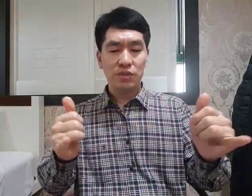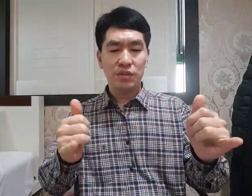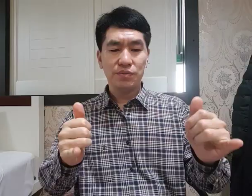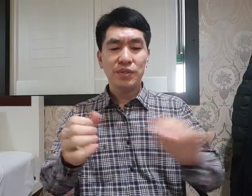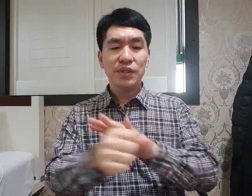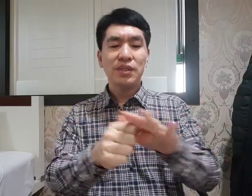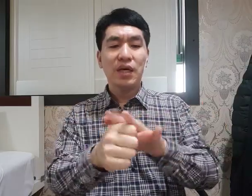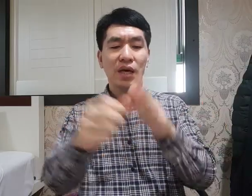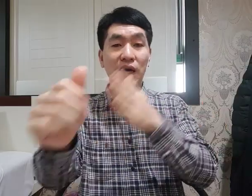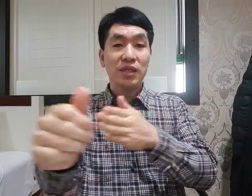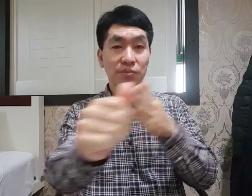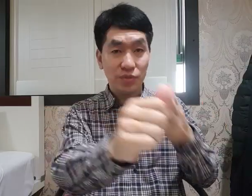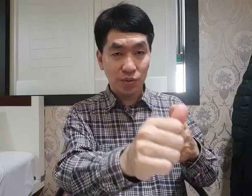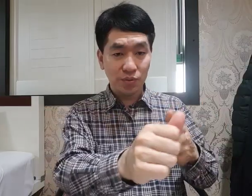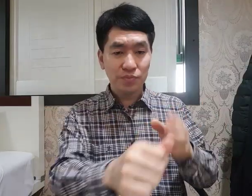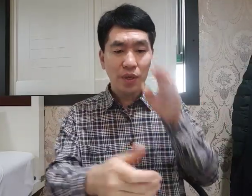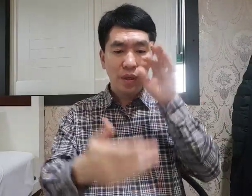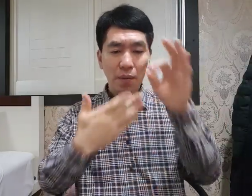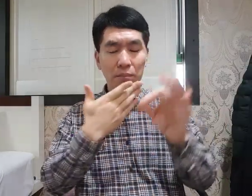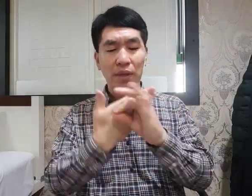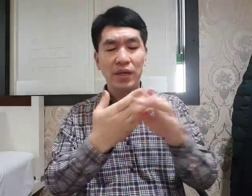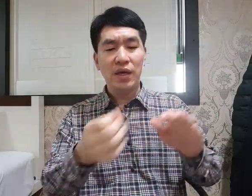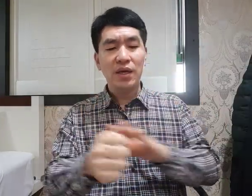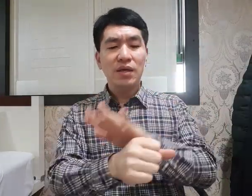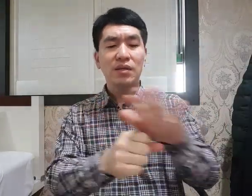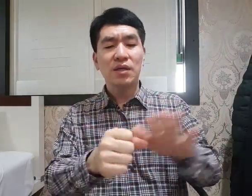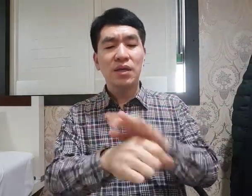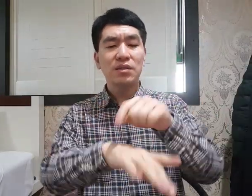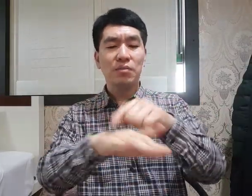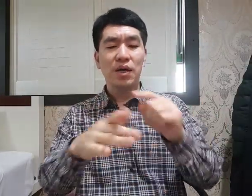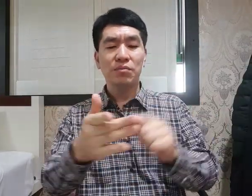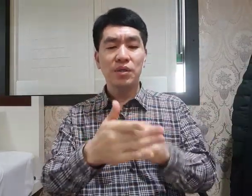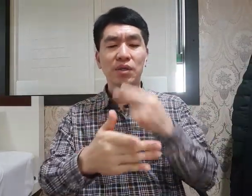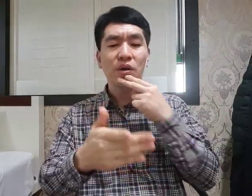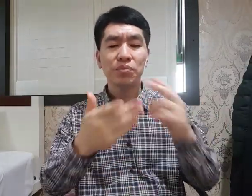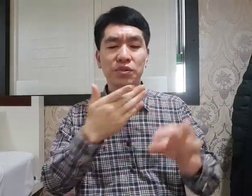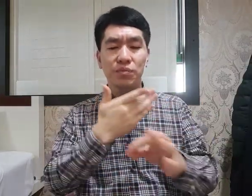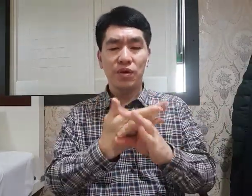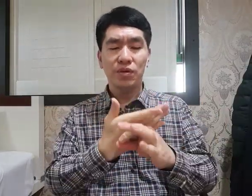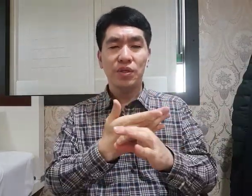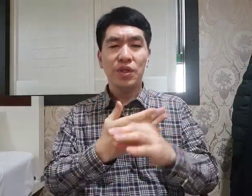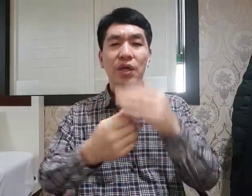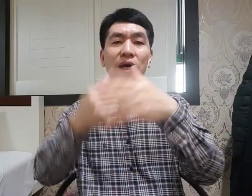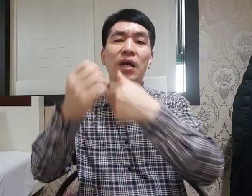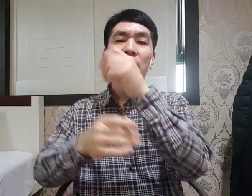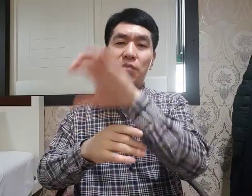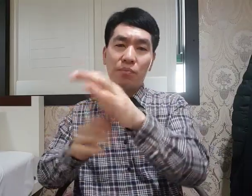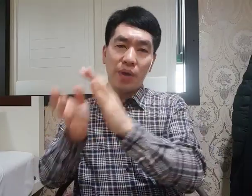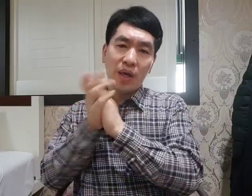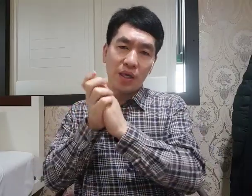사람을 사랑하십시오. 만약 사랑하는 마음이 없으면 하나님 앞에